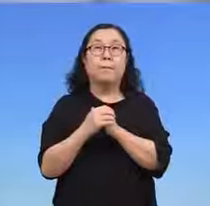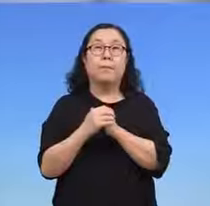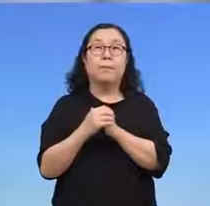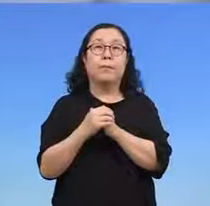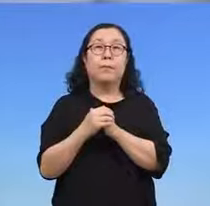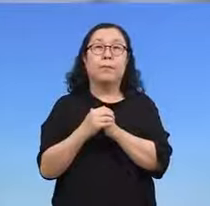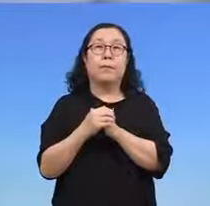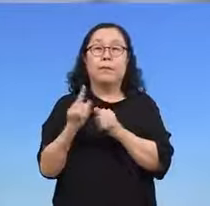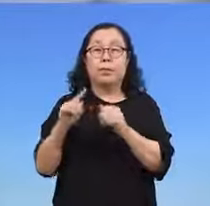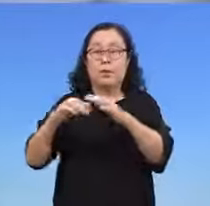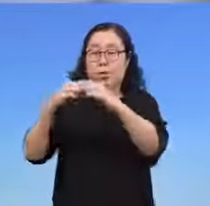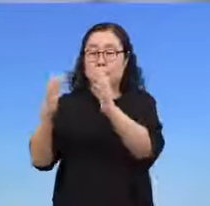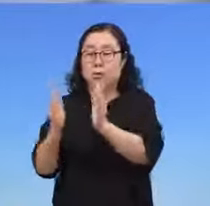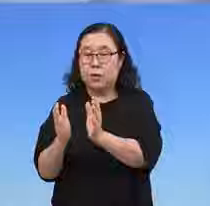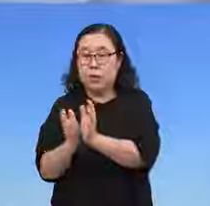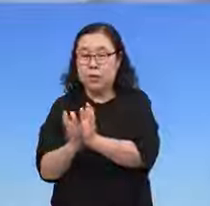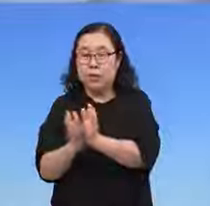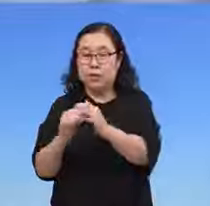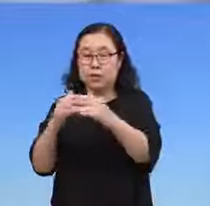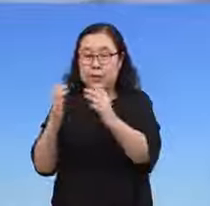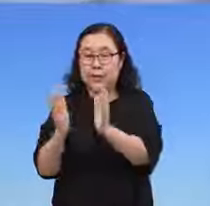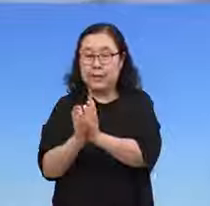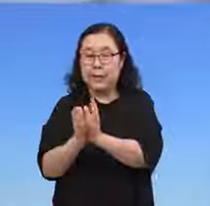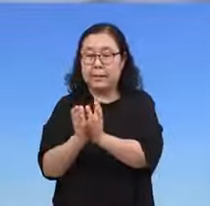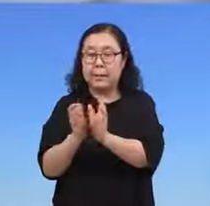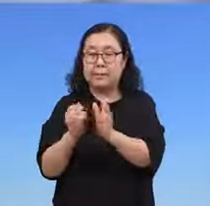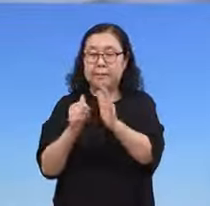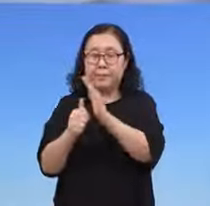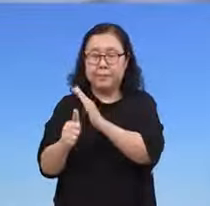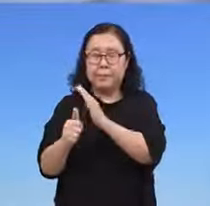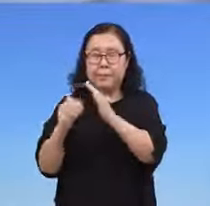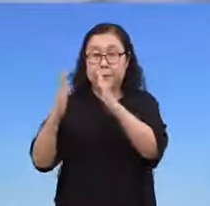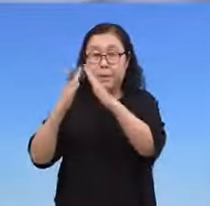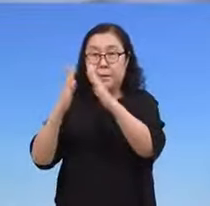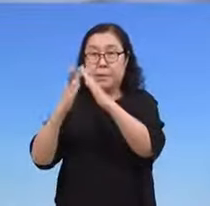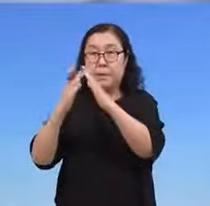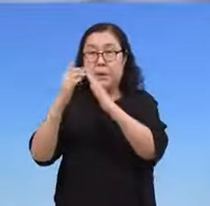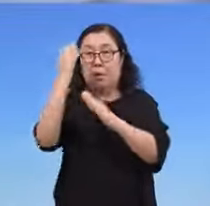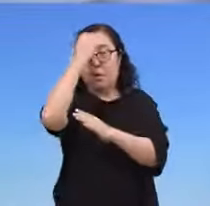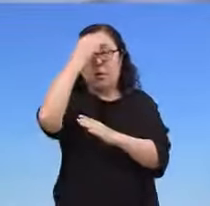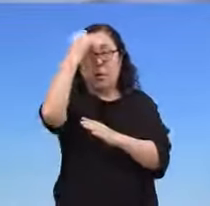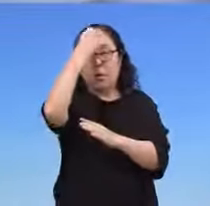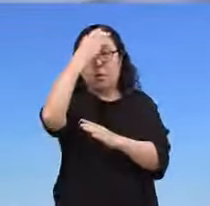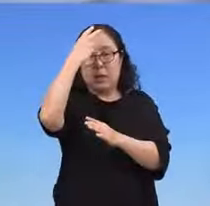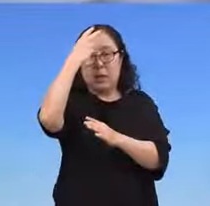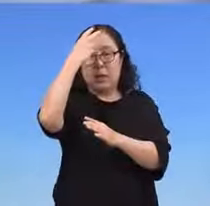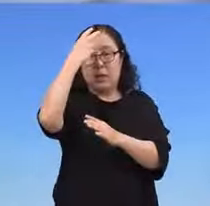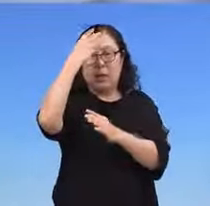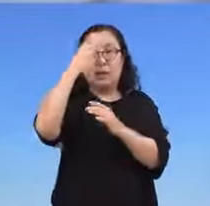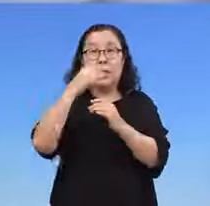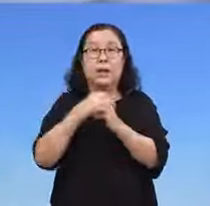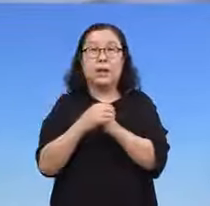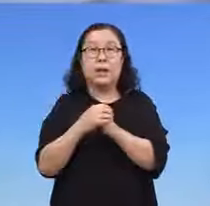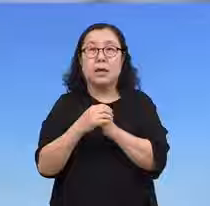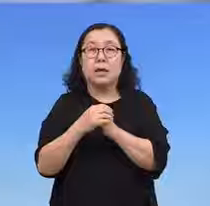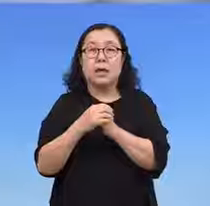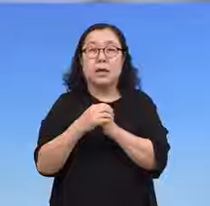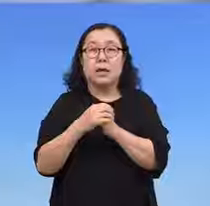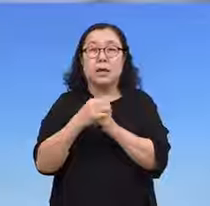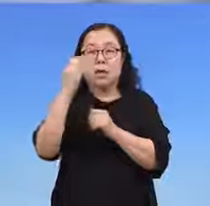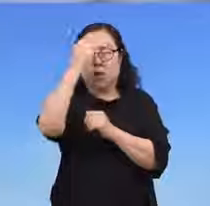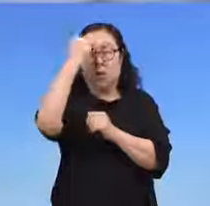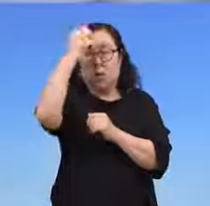순장님 집에서 애가 고3이 되는데 2학년 때까지 고등부 잘 나가던 애들 보고 너 교회 가지